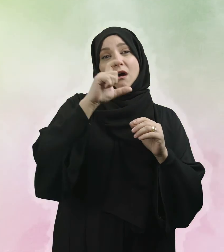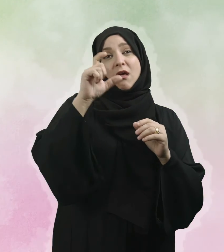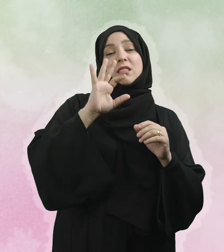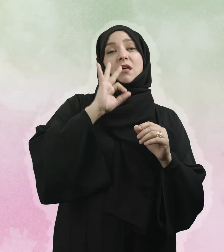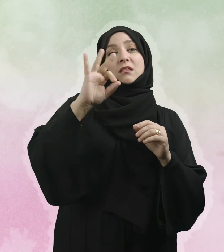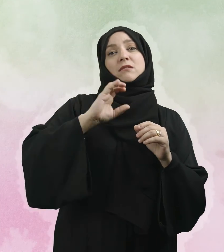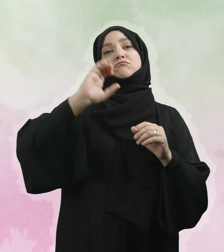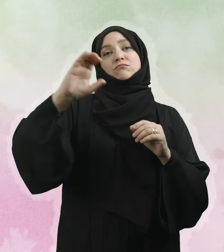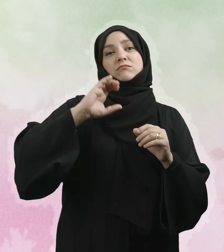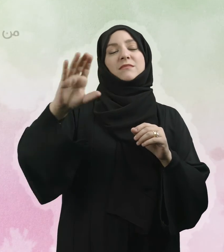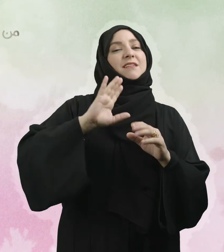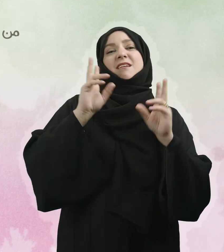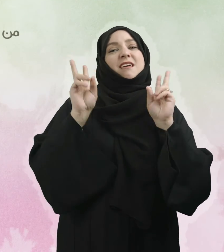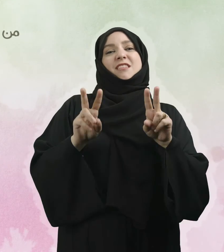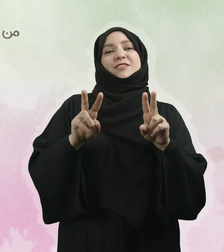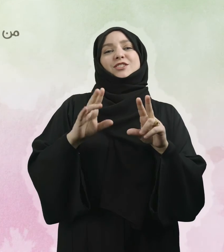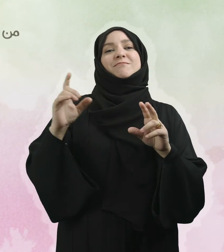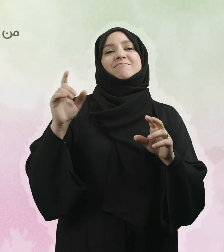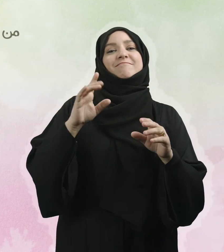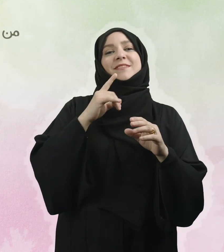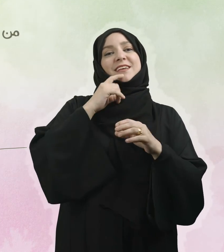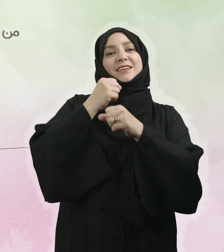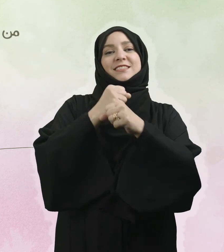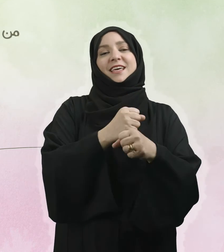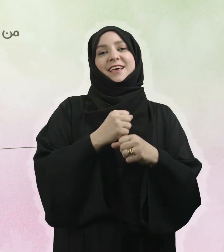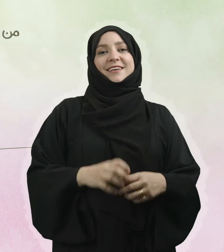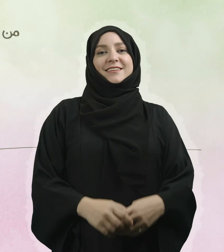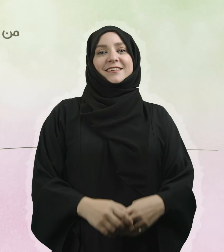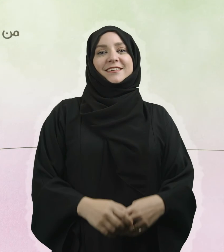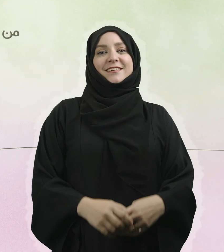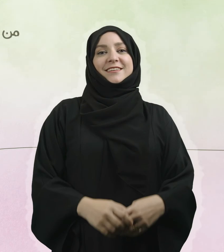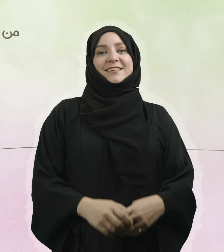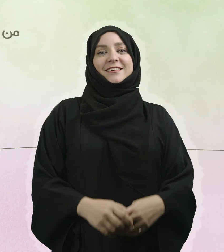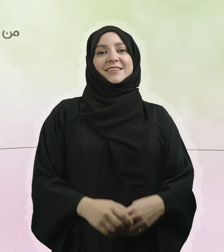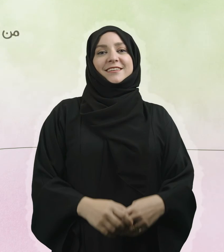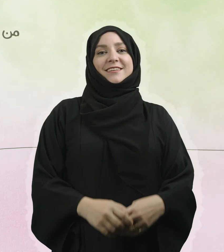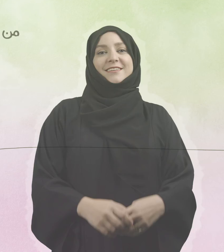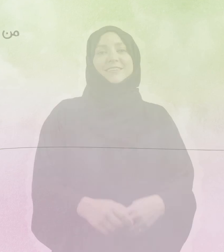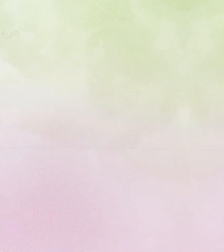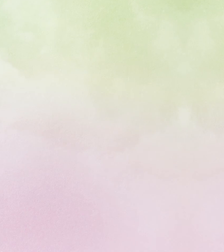بواقع 3 أشهر من الراتب الخاضع للاستقطاع من كل سنة.